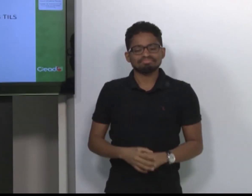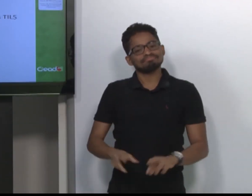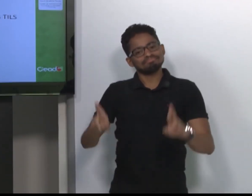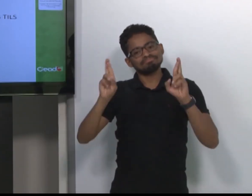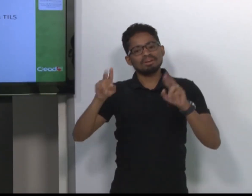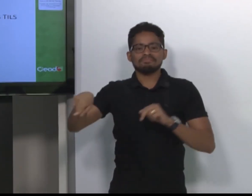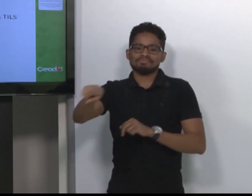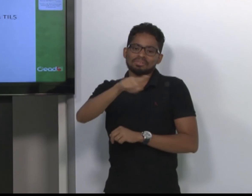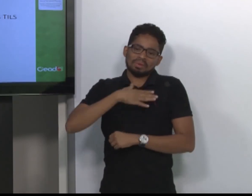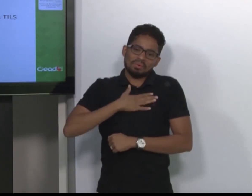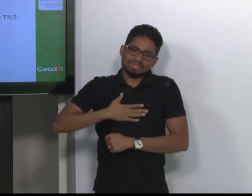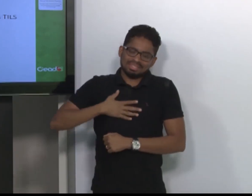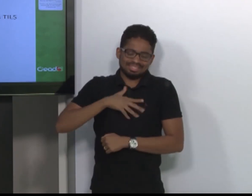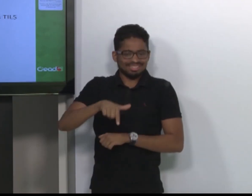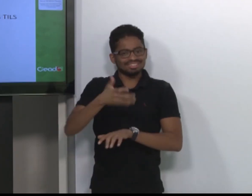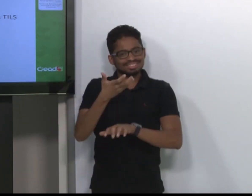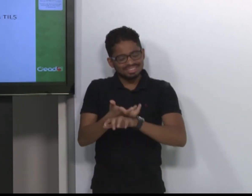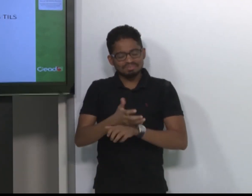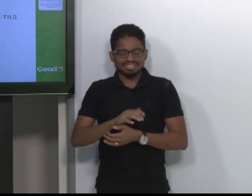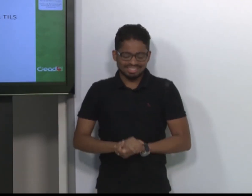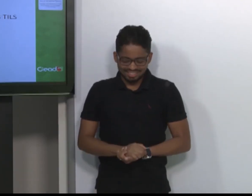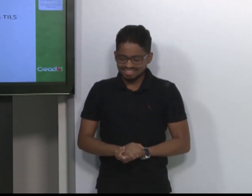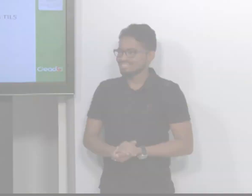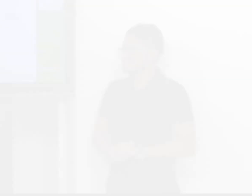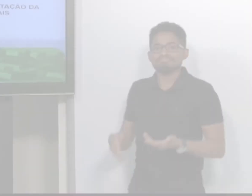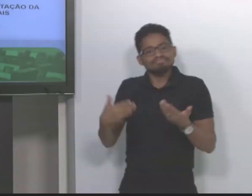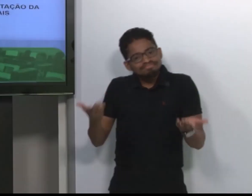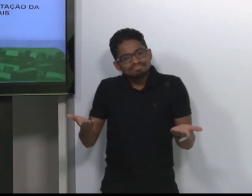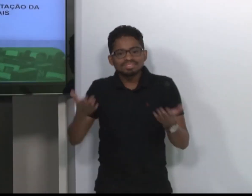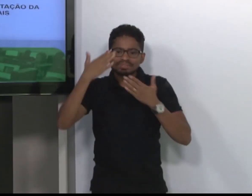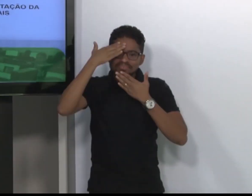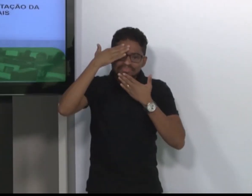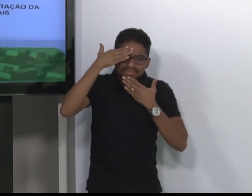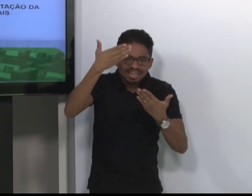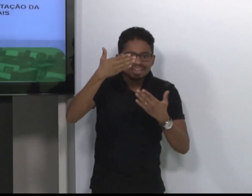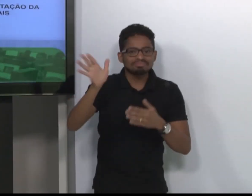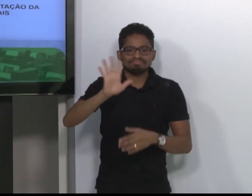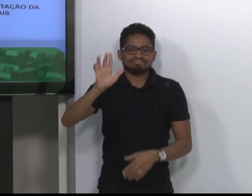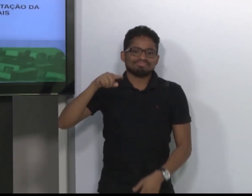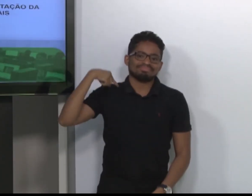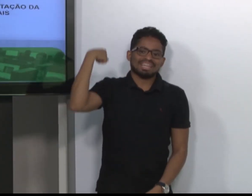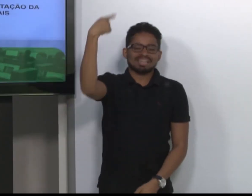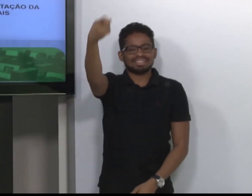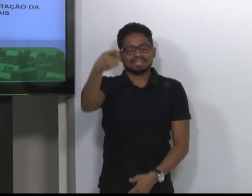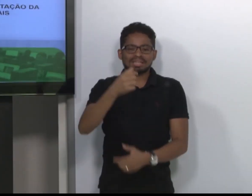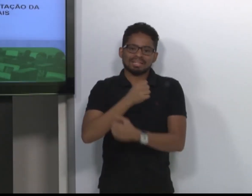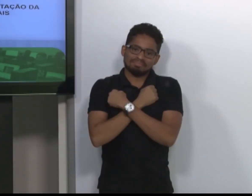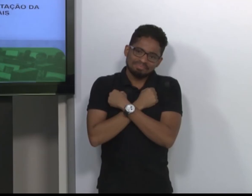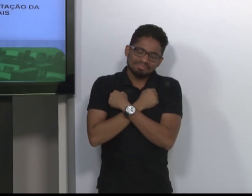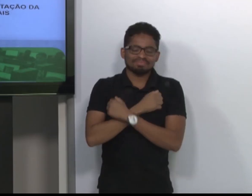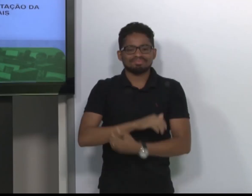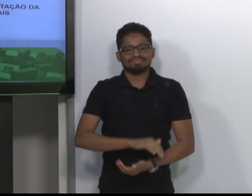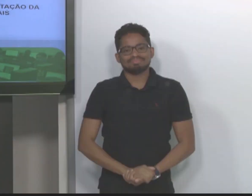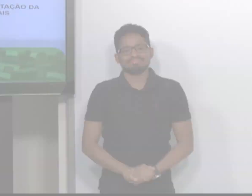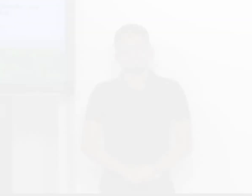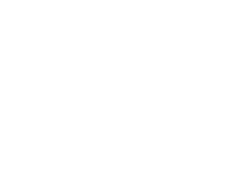Espero que tenham gostado da disciplina. Muito obrigado. Até a próxima aula. Abraços.